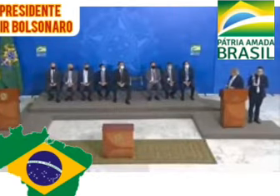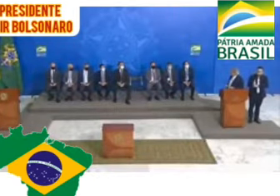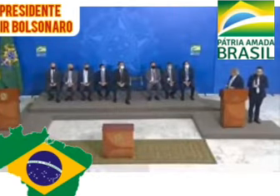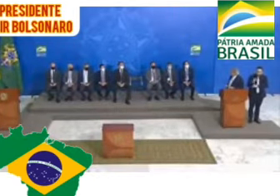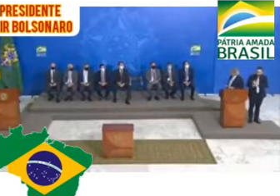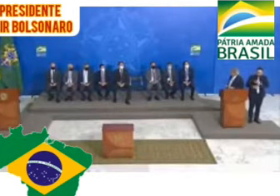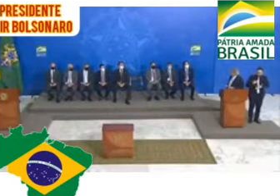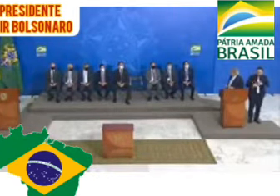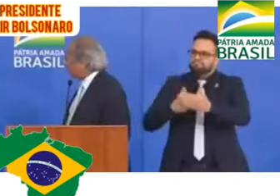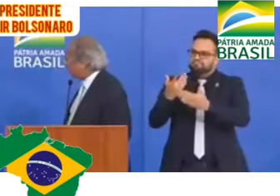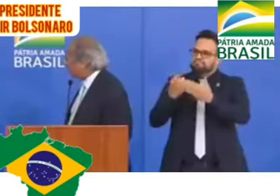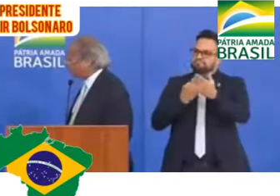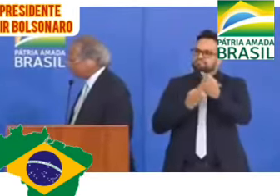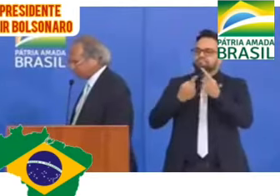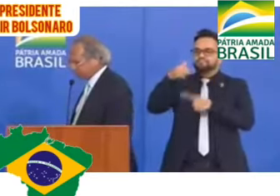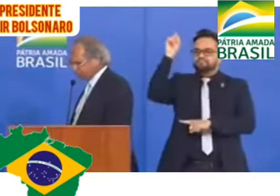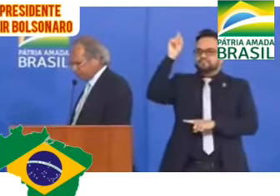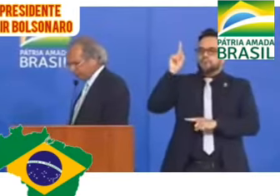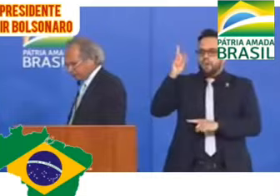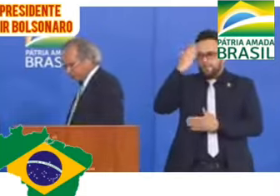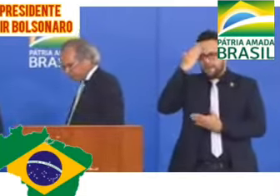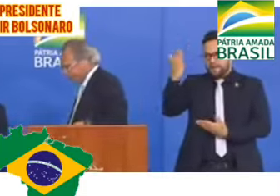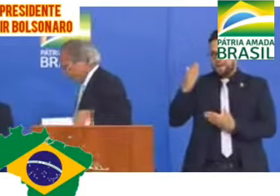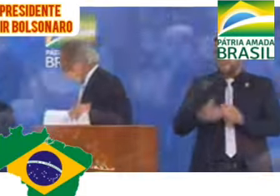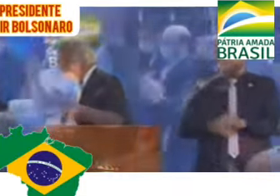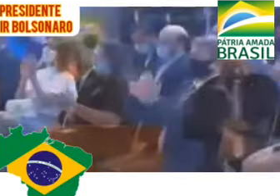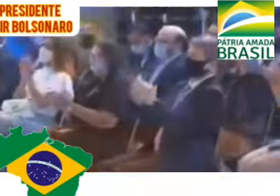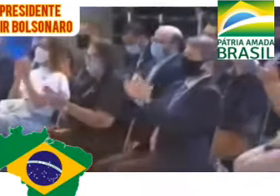caminho da prosperidade muito em breve.